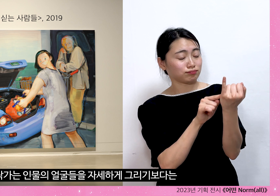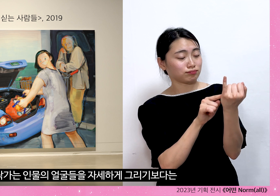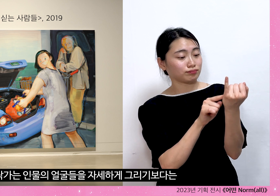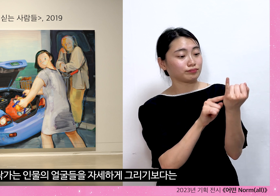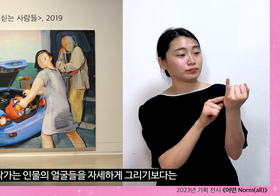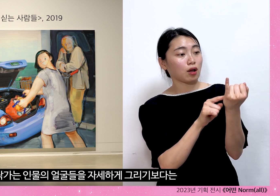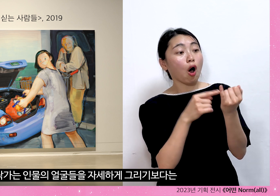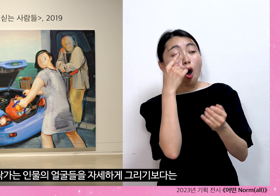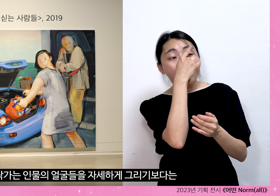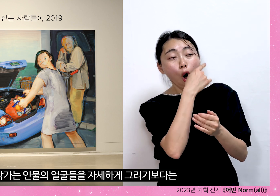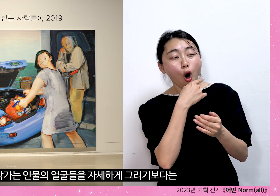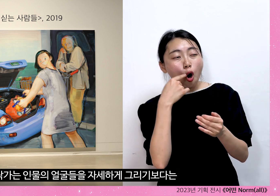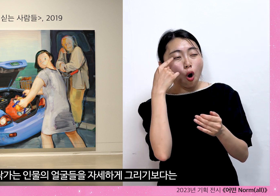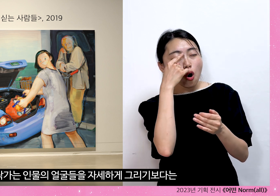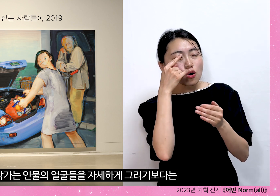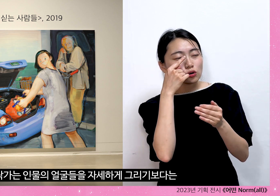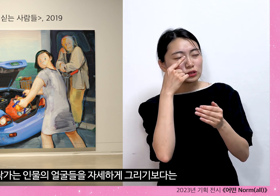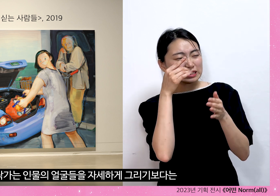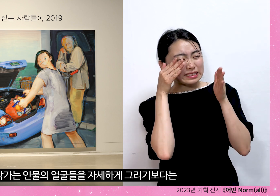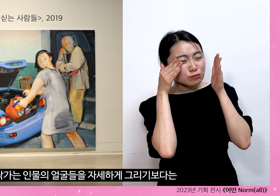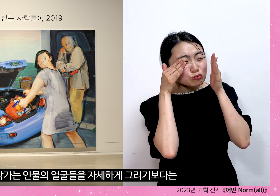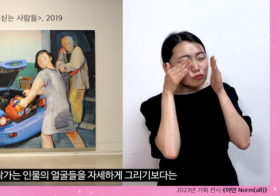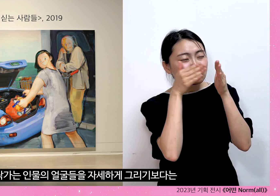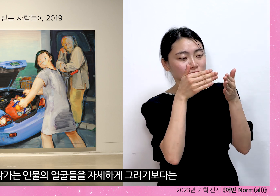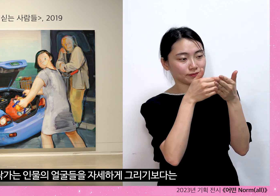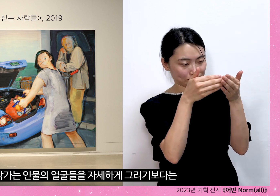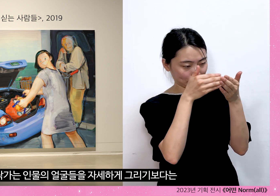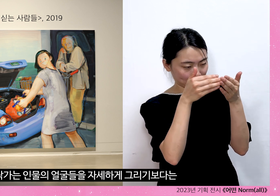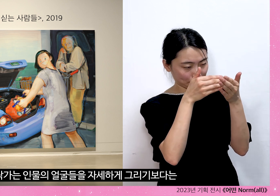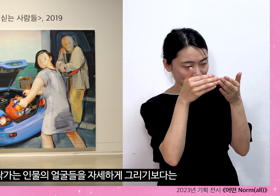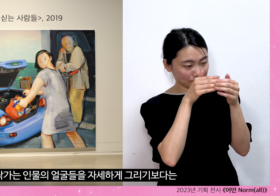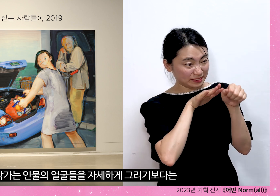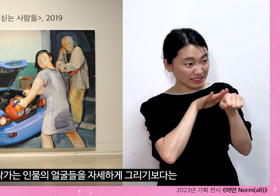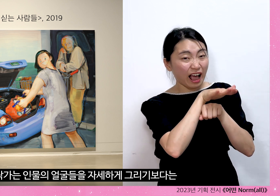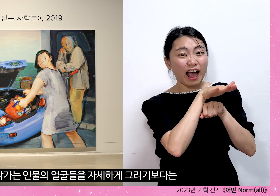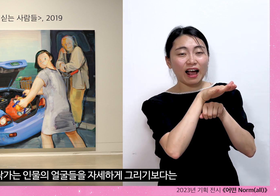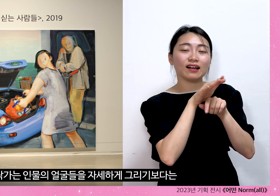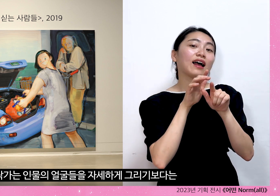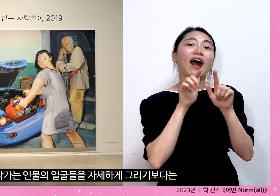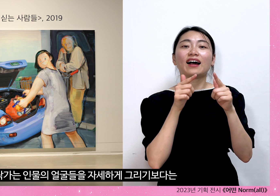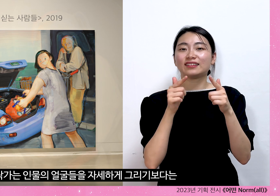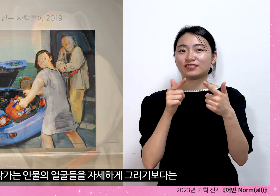작가는 인물의 얼굴들을 자세하게 그리기보다는